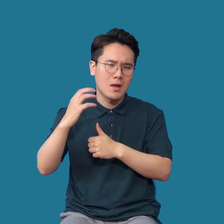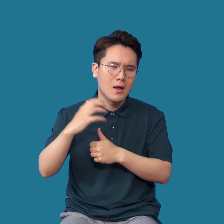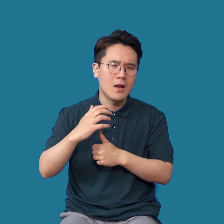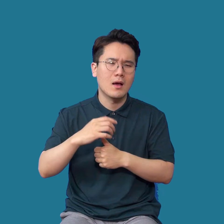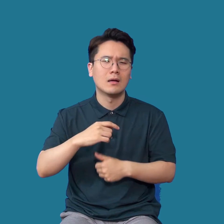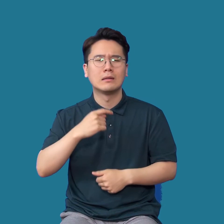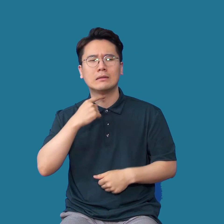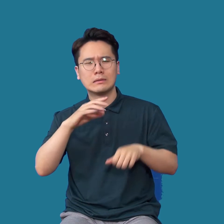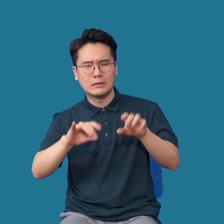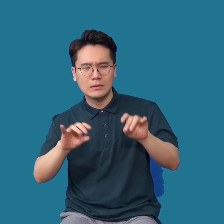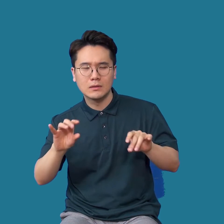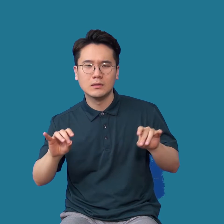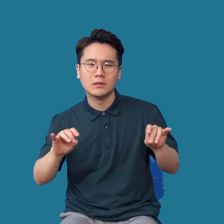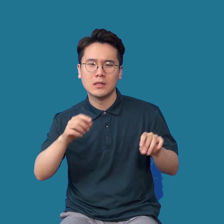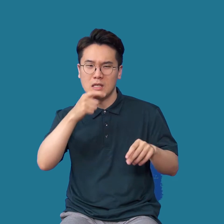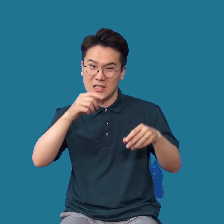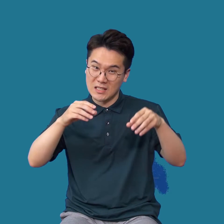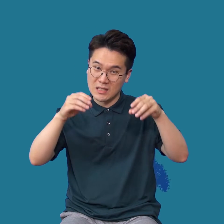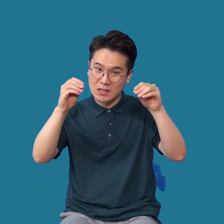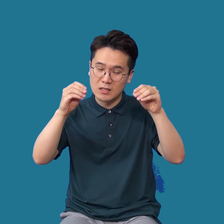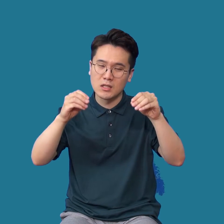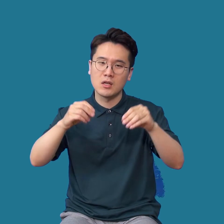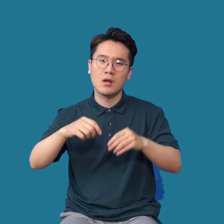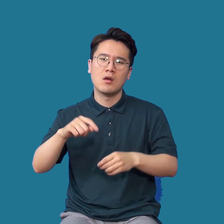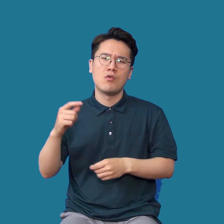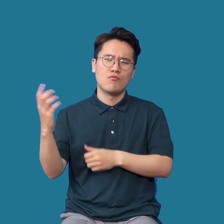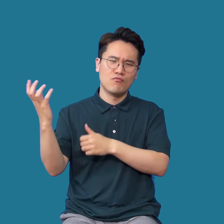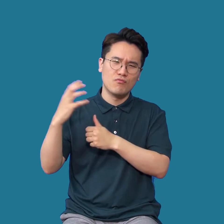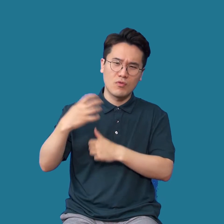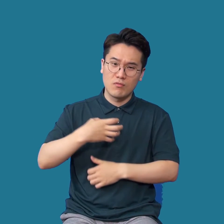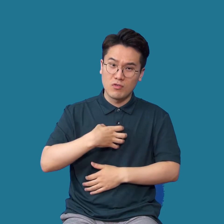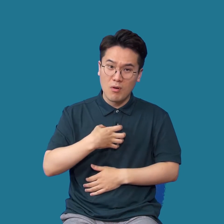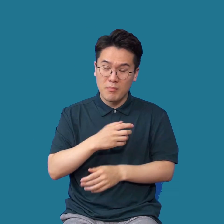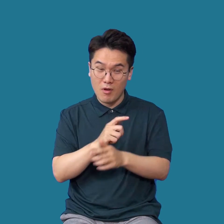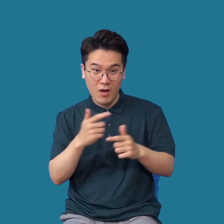가리랴. 우리에게 고난과 환난이 있습니다.